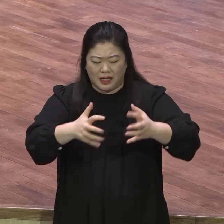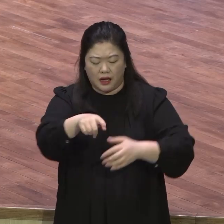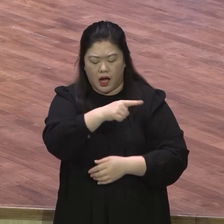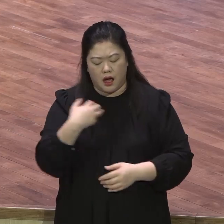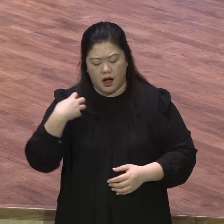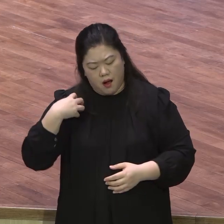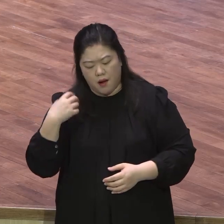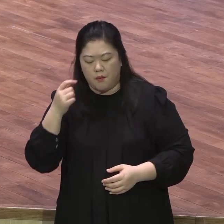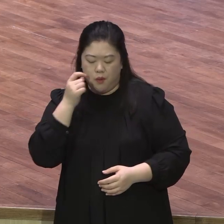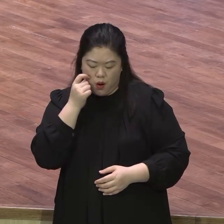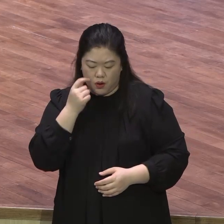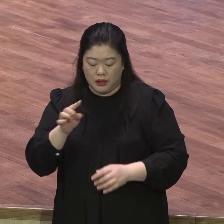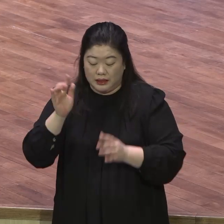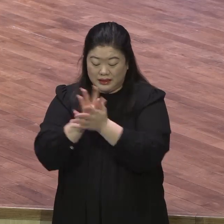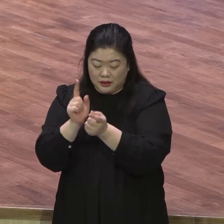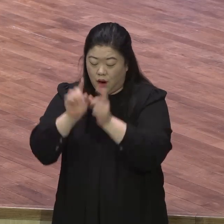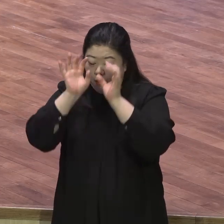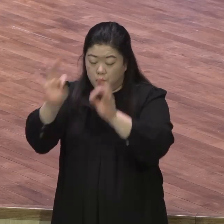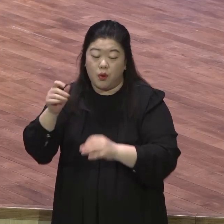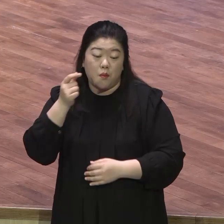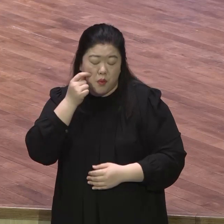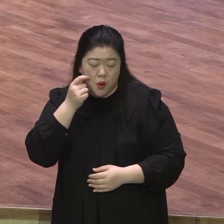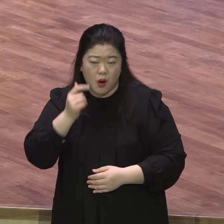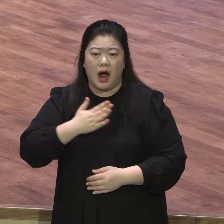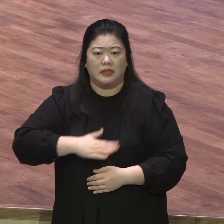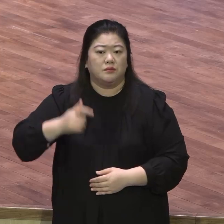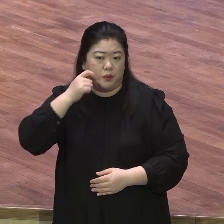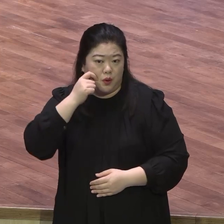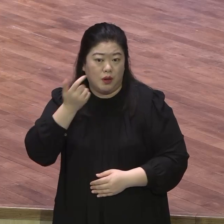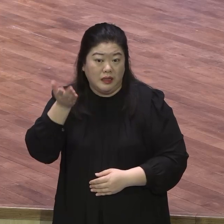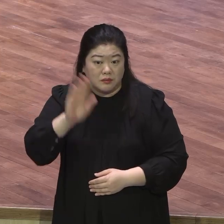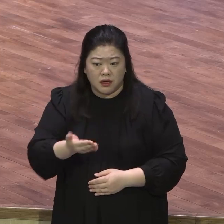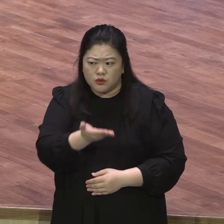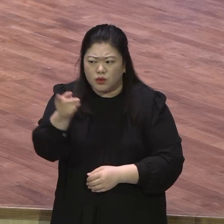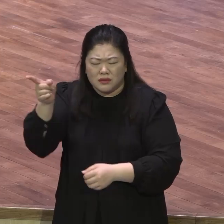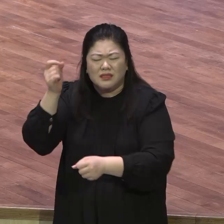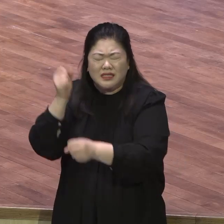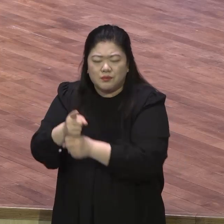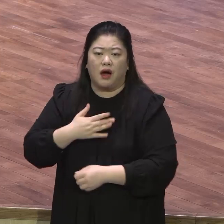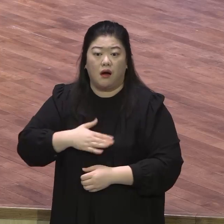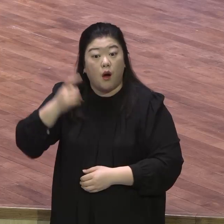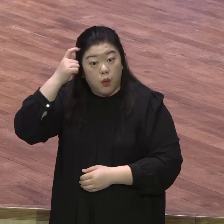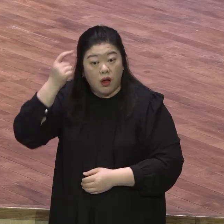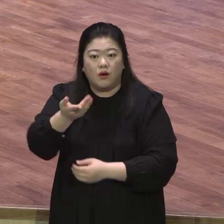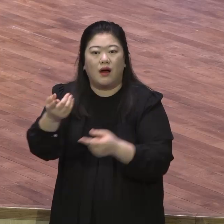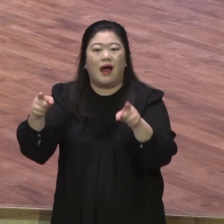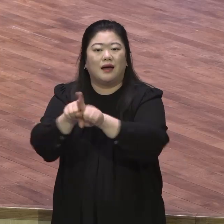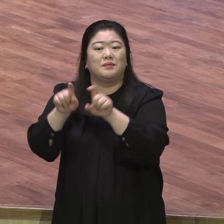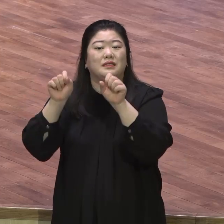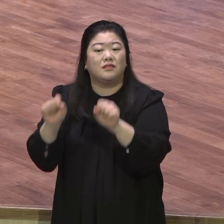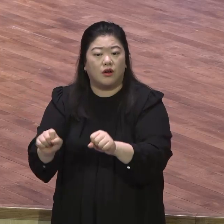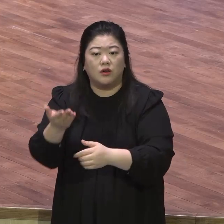그를 보지도 못하고 알지도 못합니다. 그러나 너희는 그를 안하니 그는 너희와 함께 구하시며 또 너희 속에